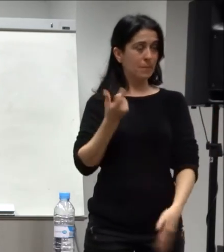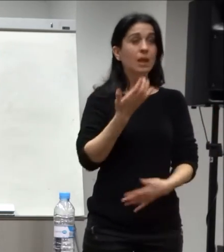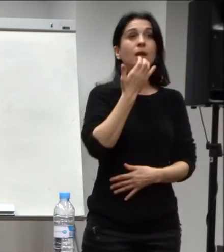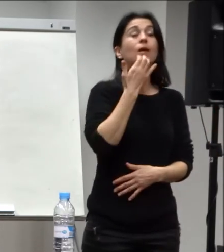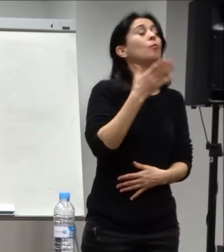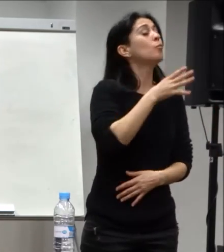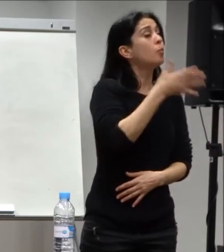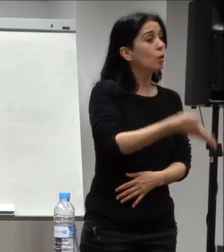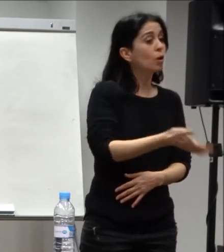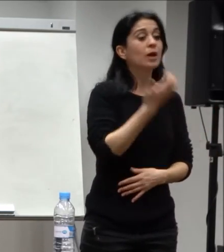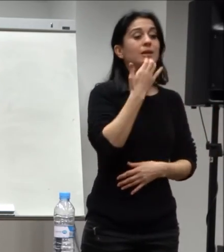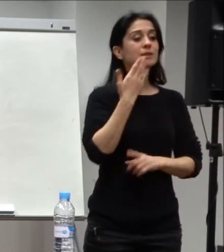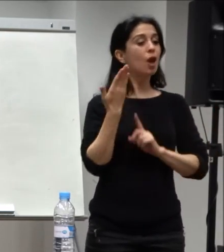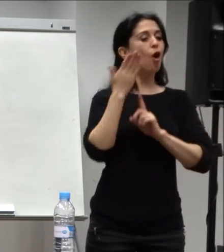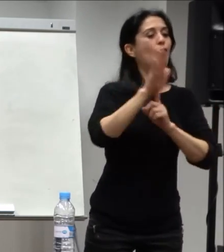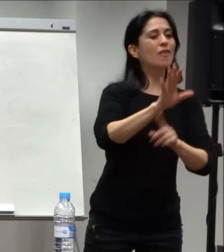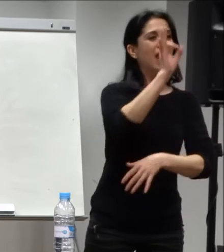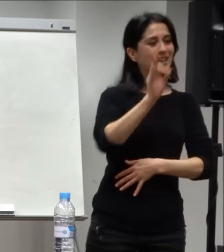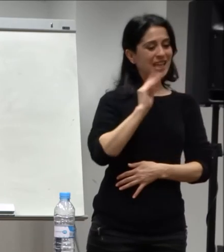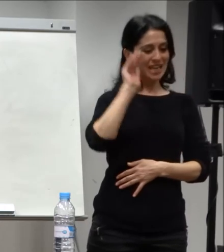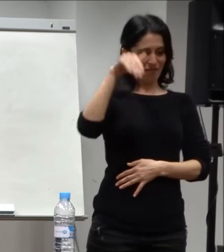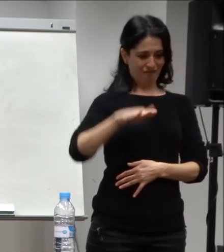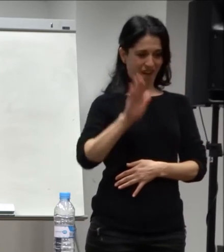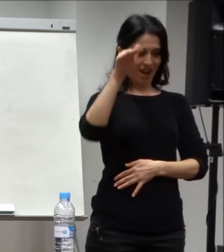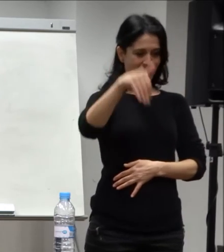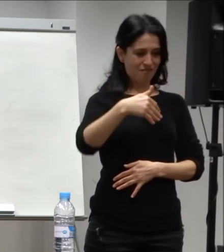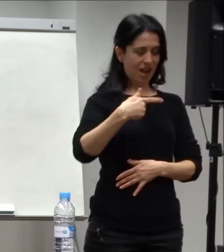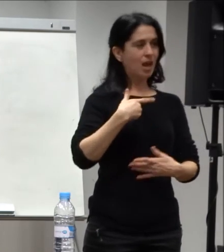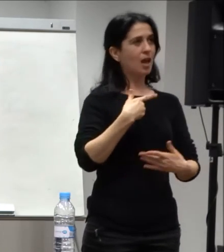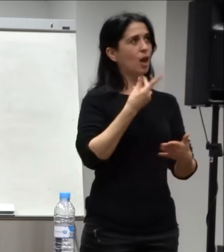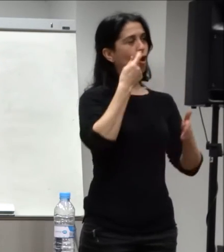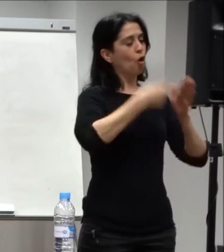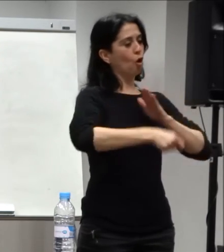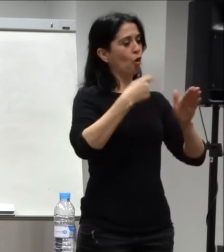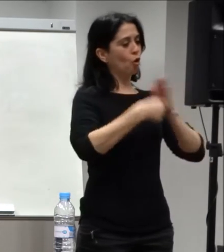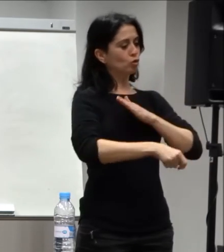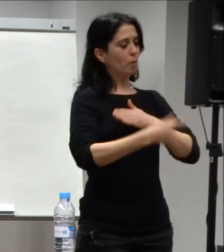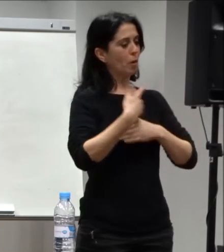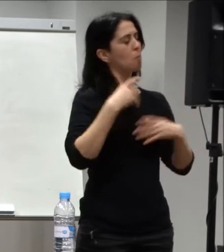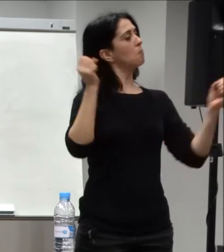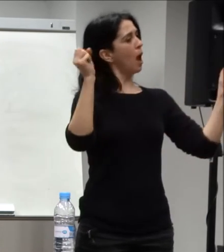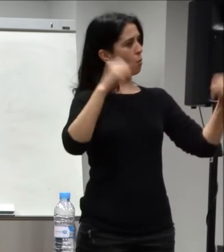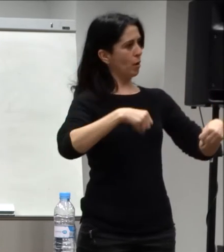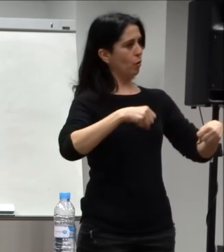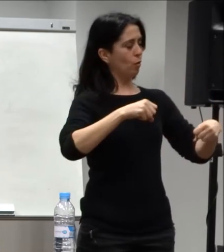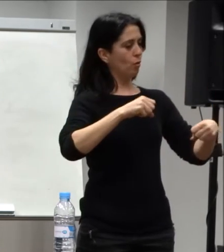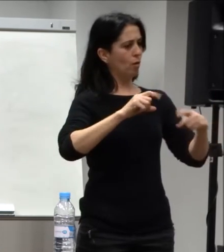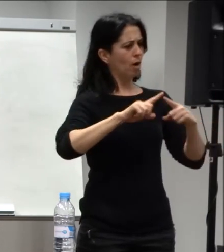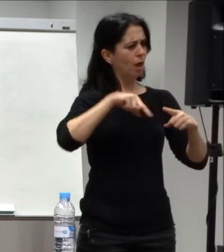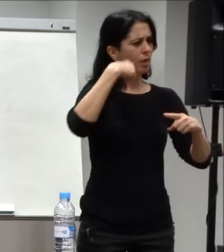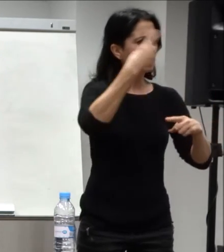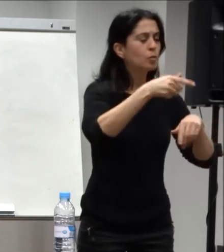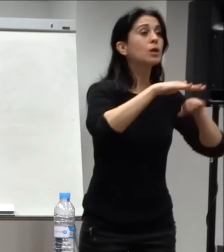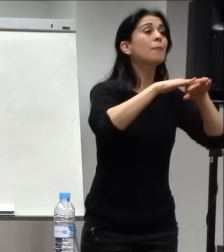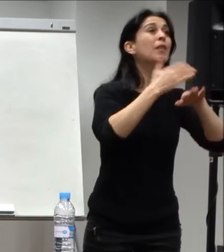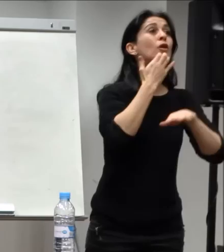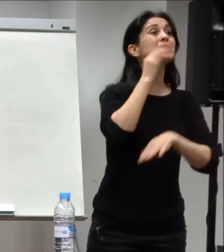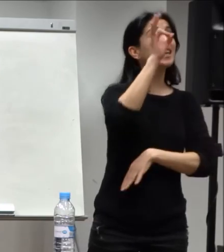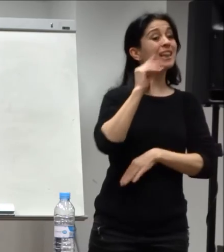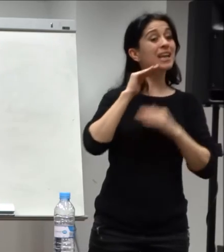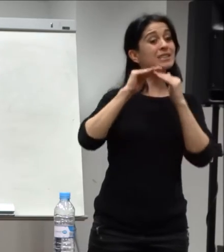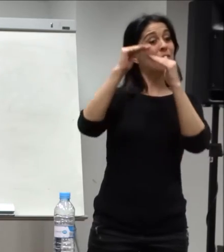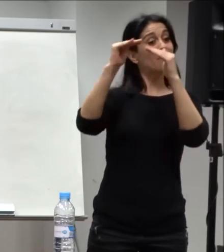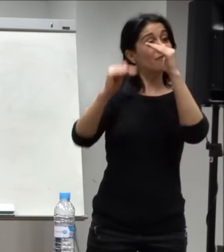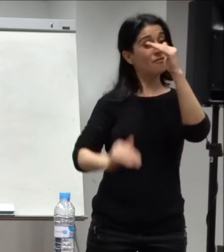variable, el consumidor está de acuerdo y acto seguido le dices que ese interés variable, si baja, no